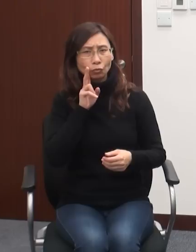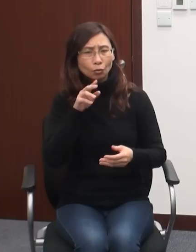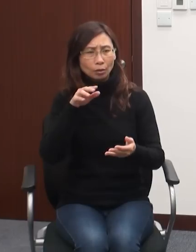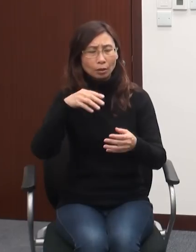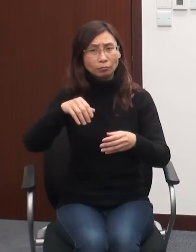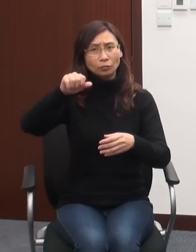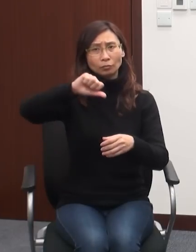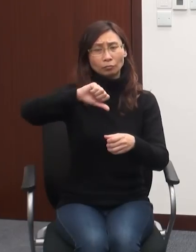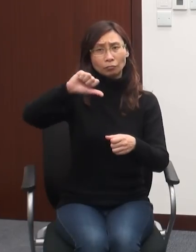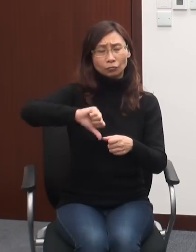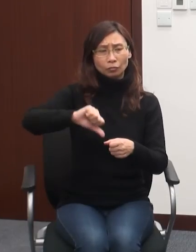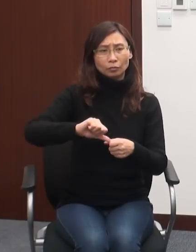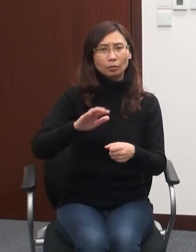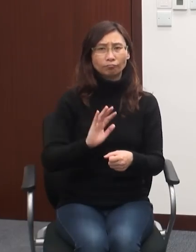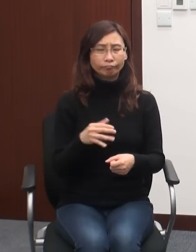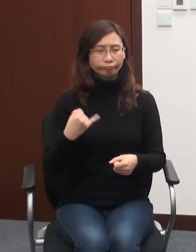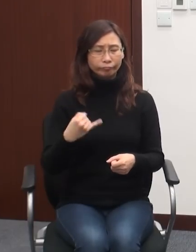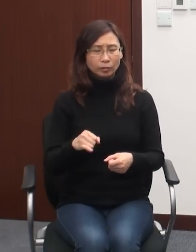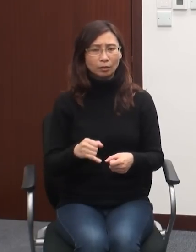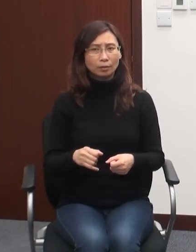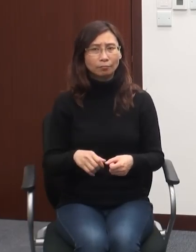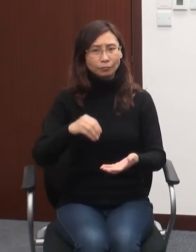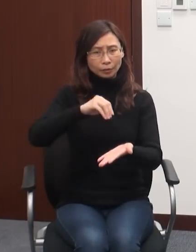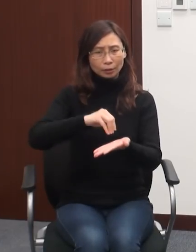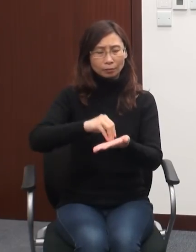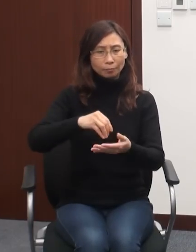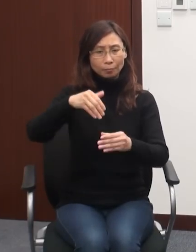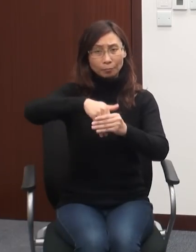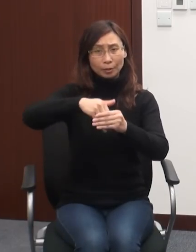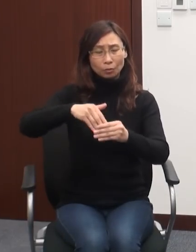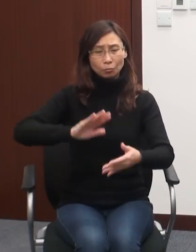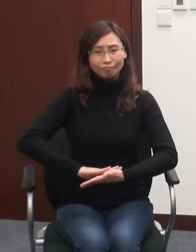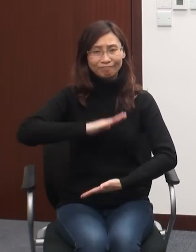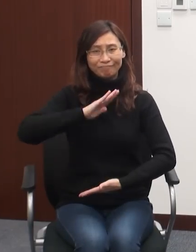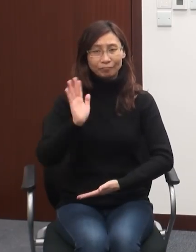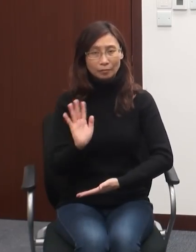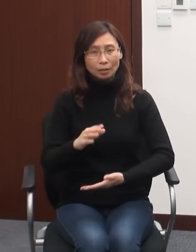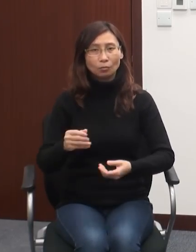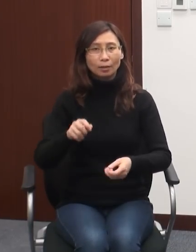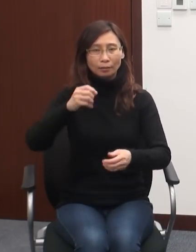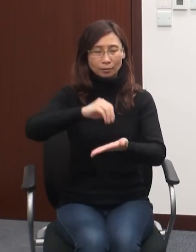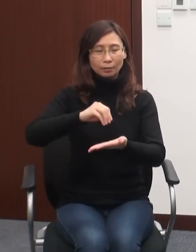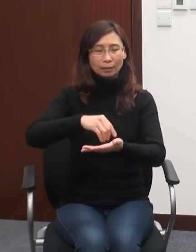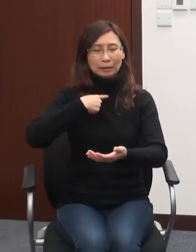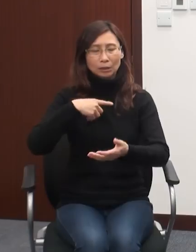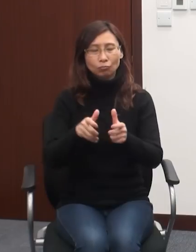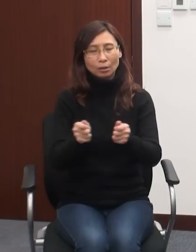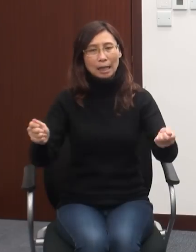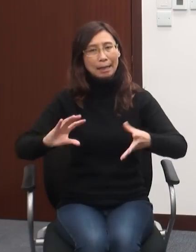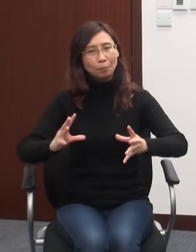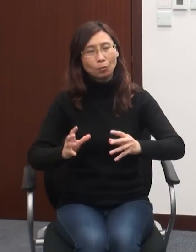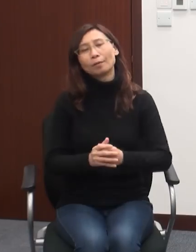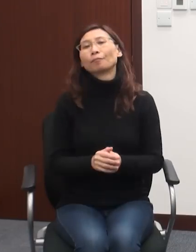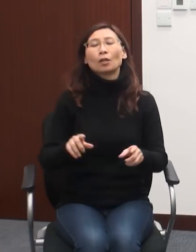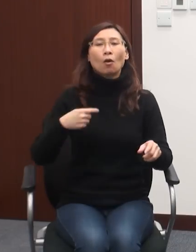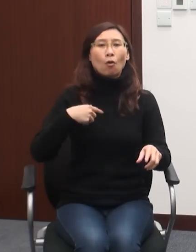啦。如果你唔夠票否決，一定要拉布啊嘛。所以你而其實上一年我拉咗布之後，或者同埋鬱敏佢哋拉